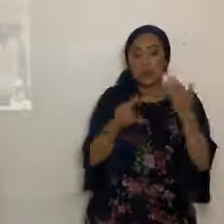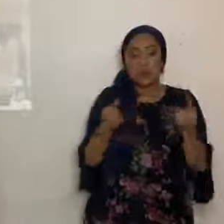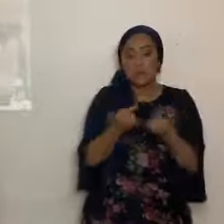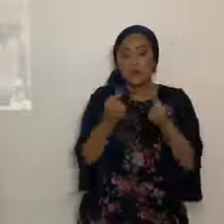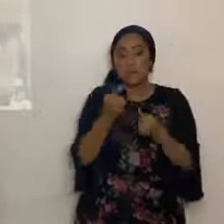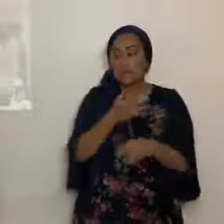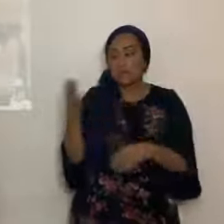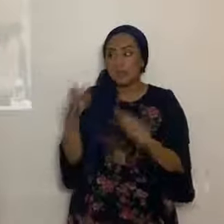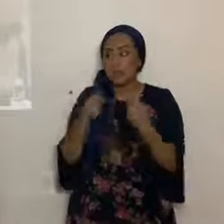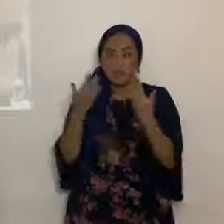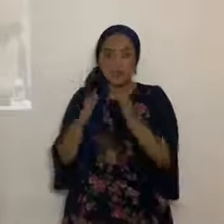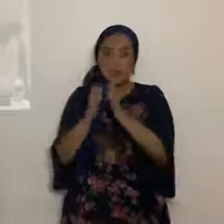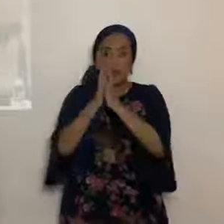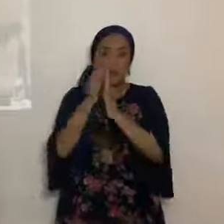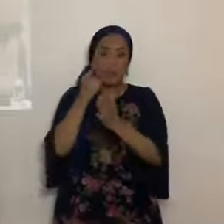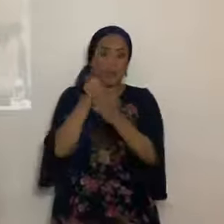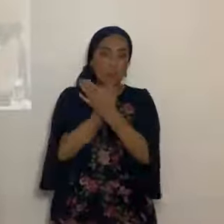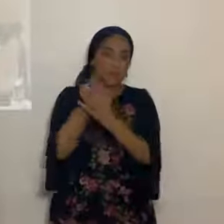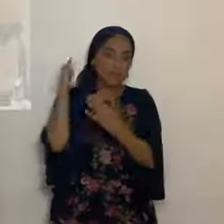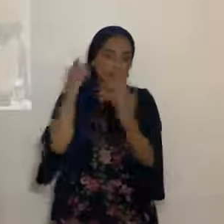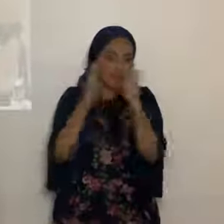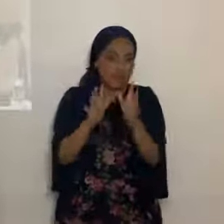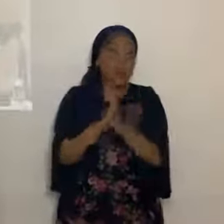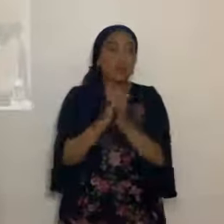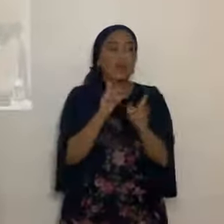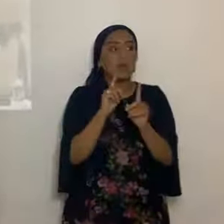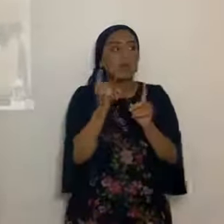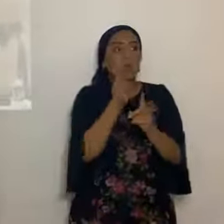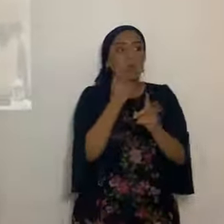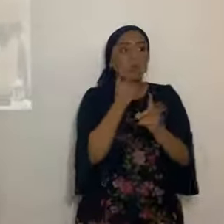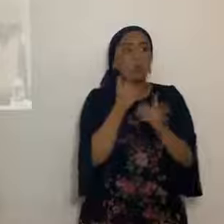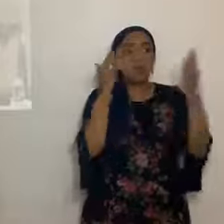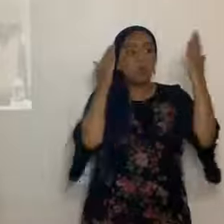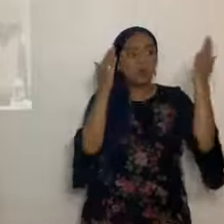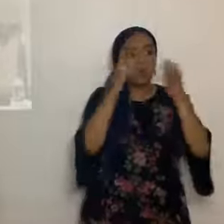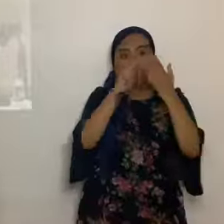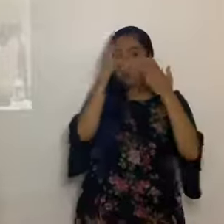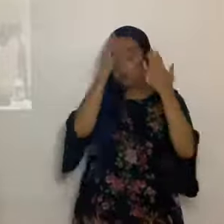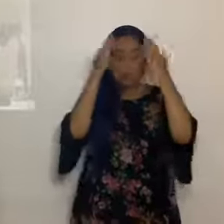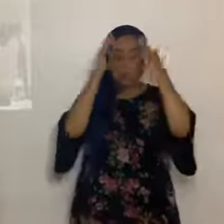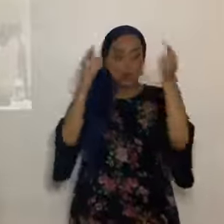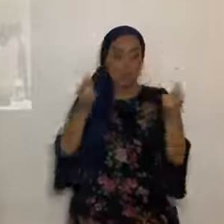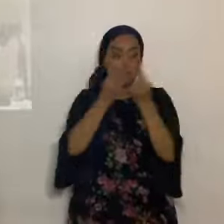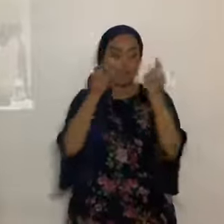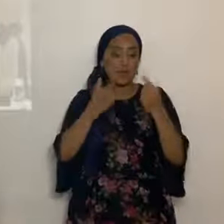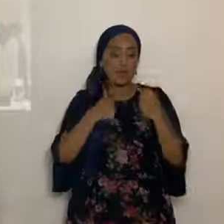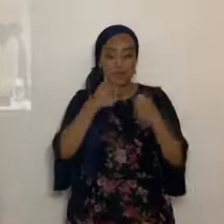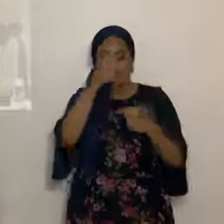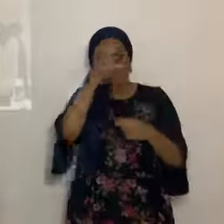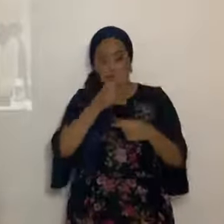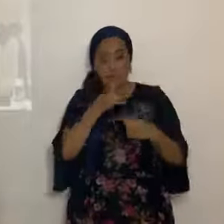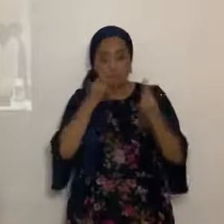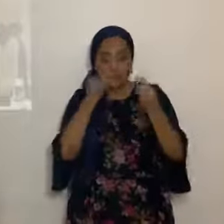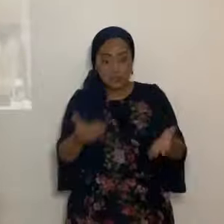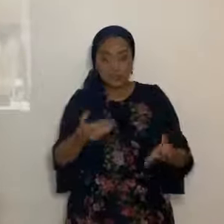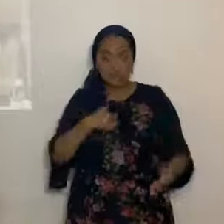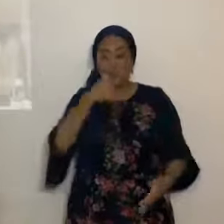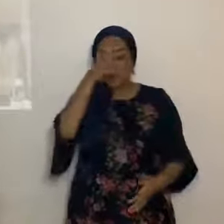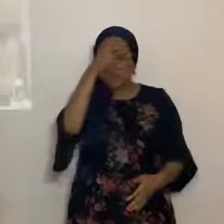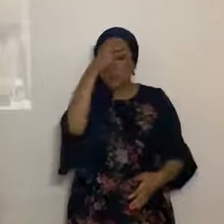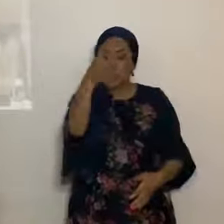ya hicimos una oración la semana pasada, pero solamente decir, Padre, yo no sé qué pecados hayan hecho mis papás, mis abuelos,